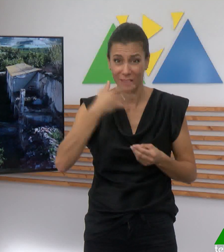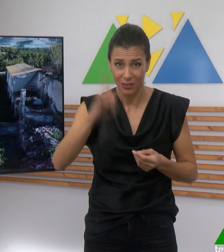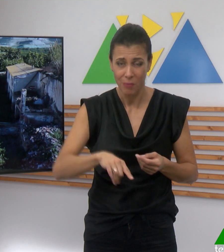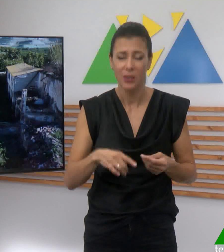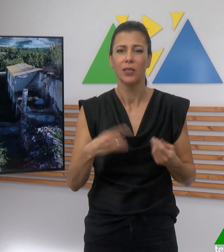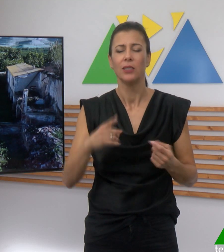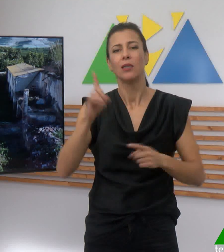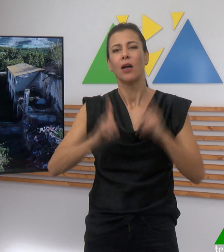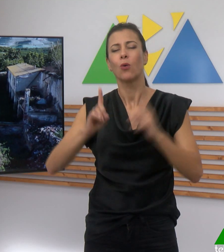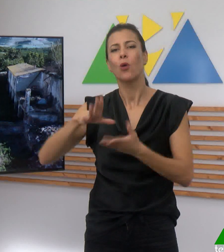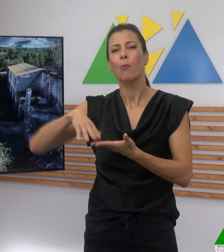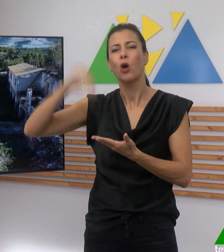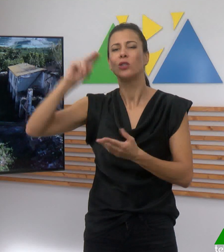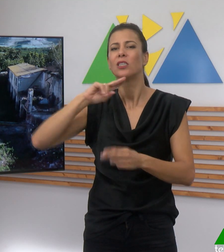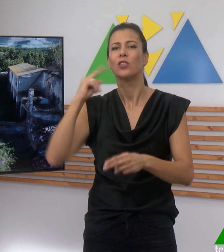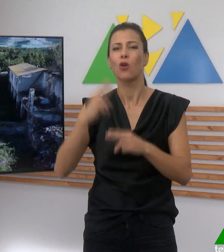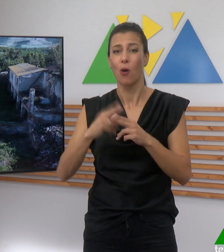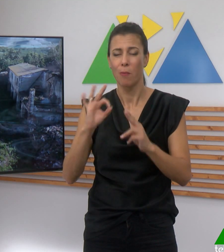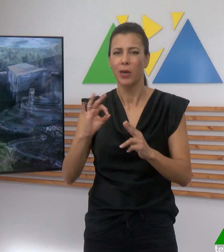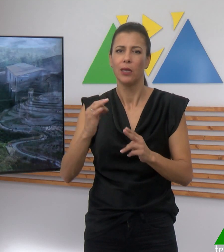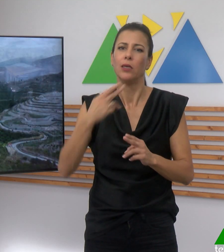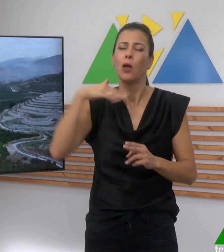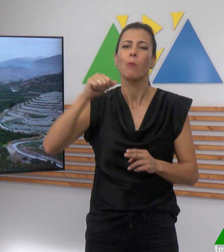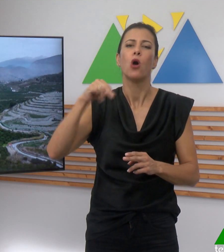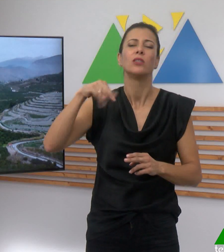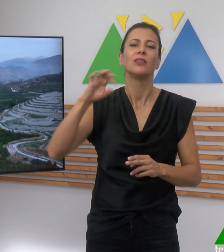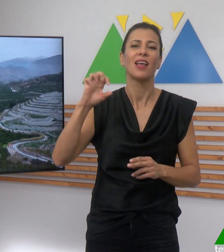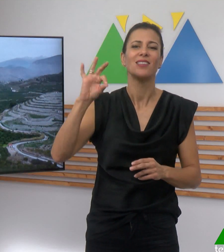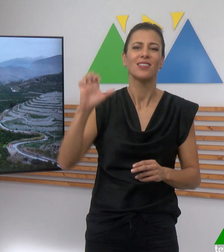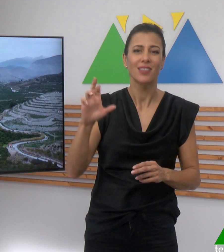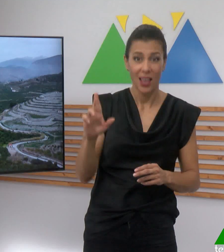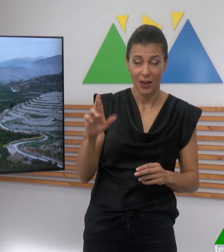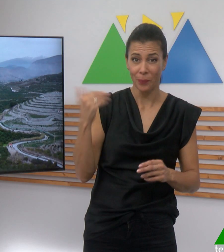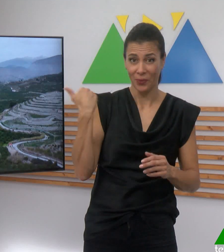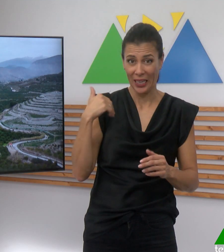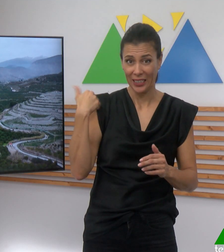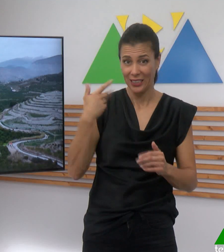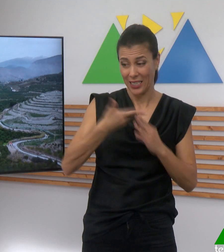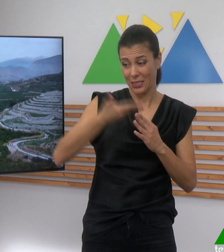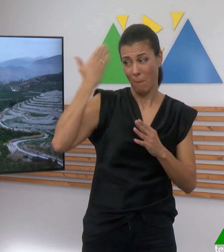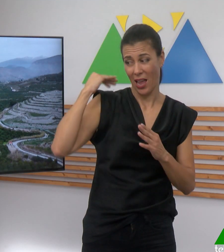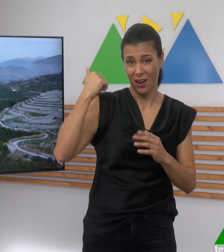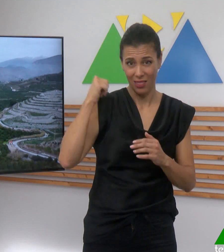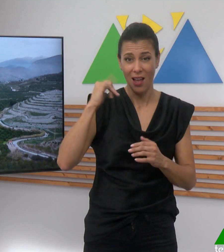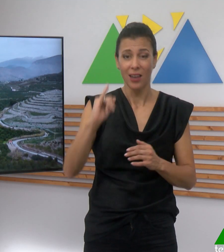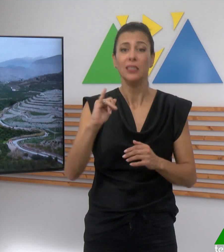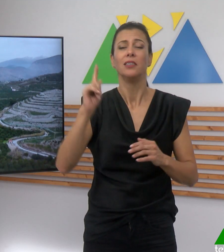montes de los nombres de los montes como el de Montes ser que es el que tenemos aquí ya en nuestras espaldas y nos acercamos concretamente al de